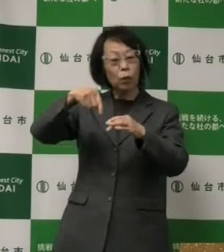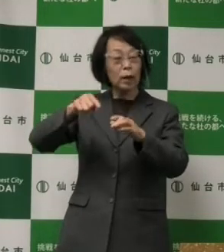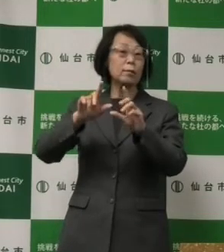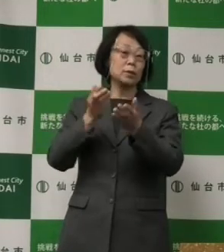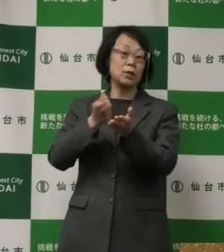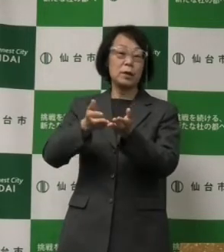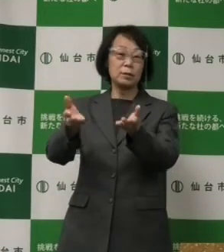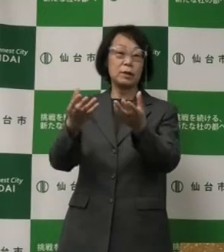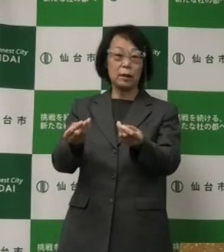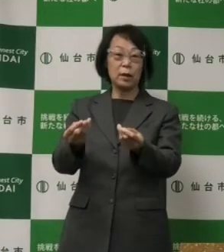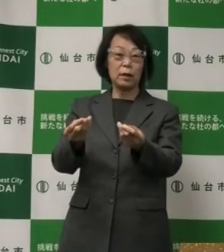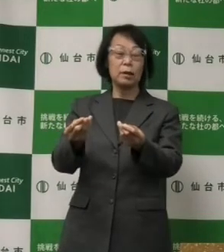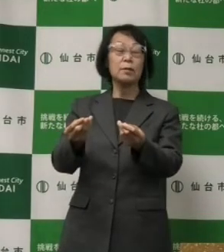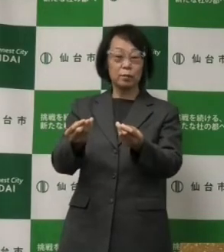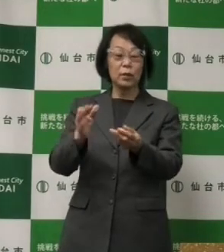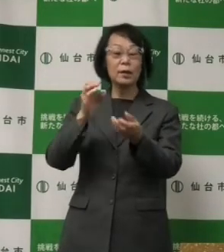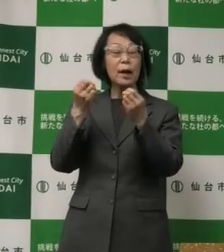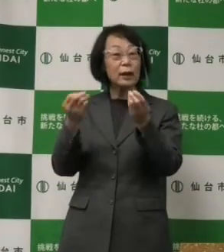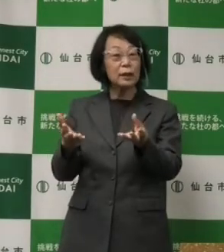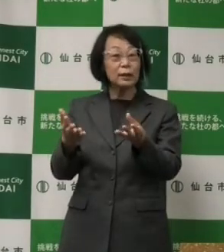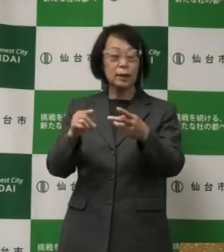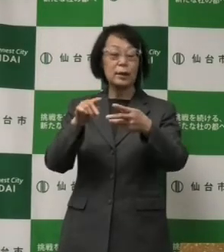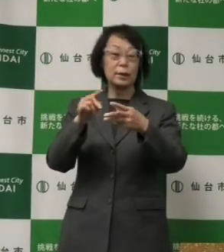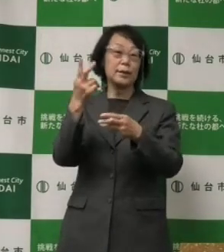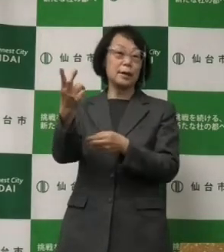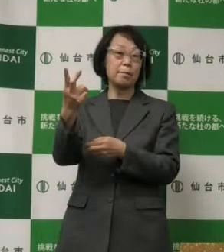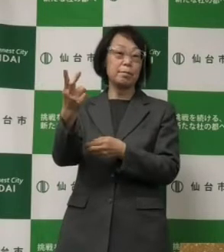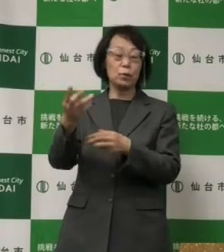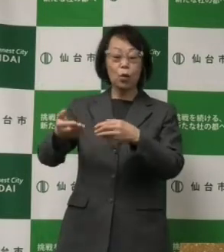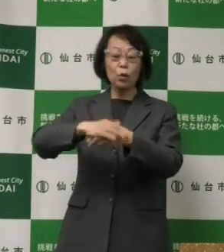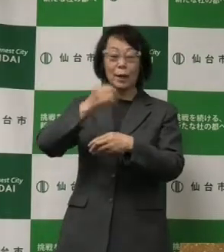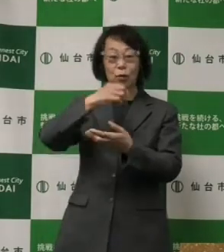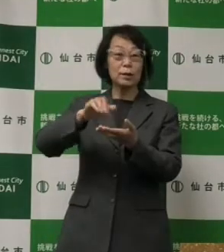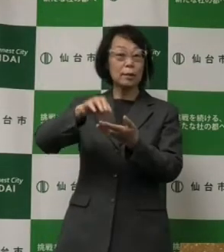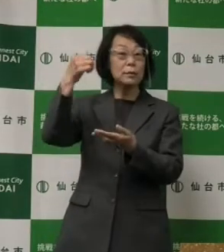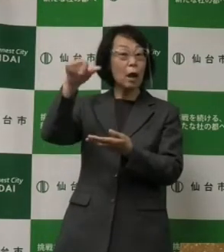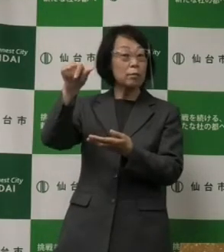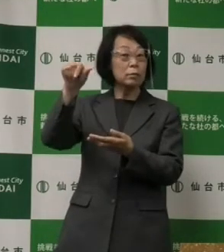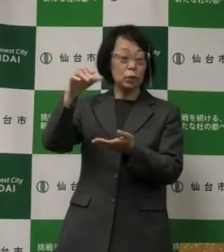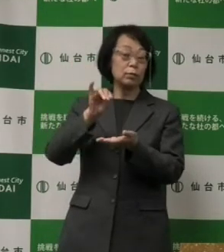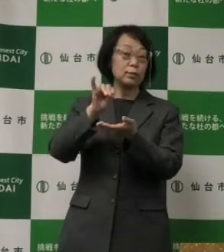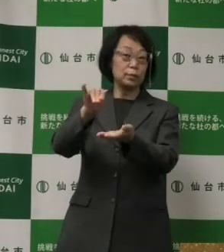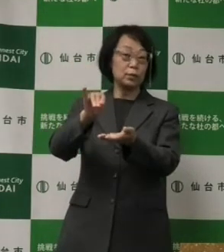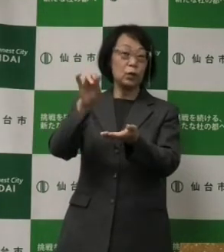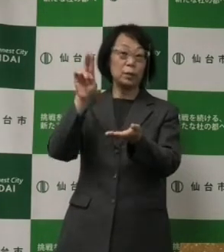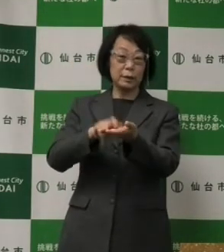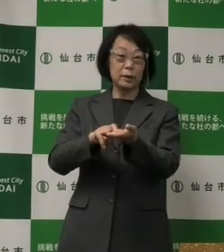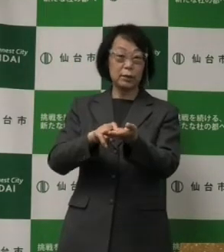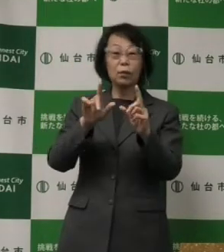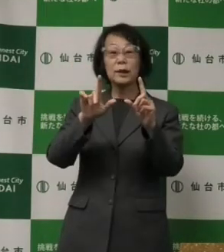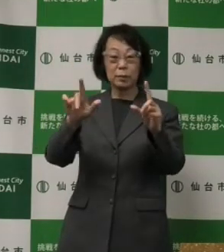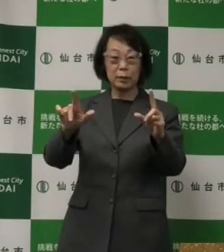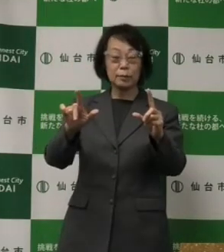明をいたしたところでしたけれども、新たに2件の補正予算を提出することにいたしましたので、お知